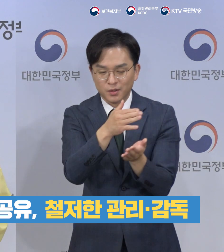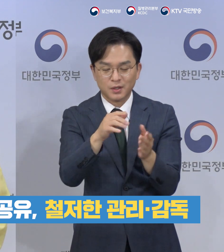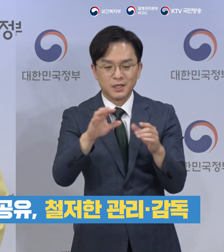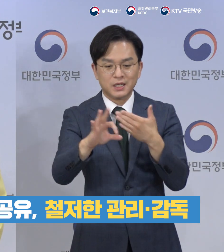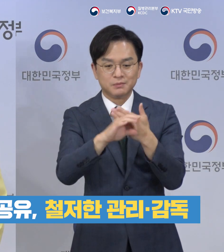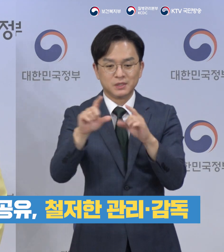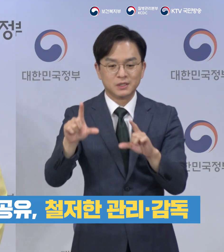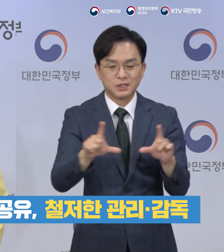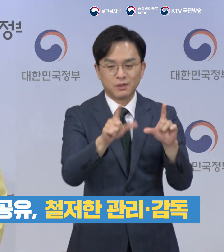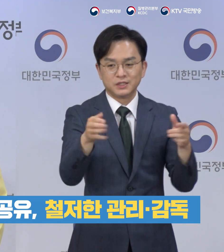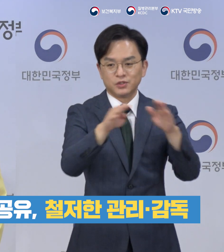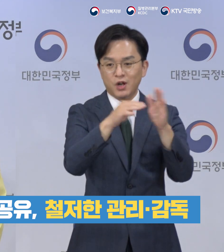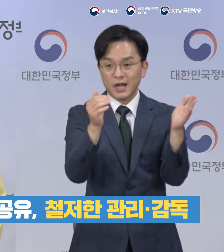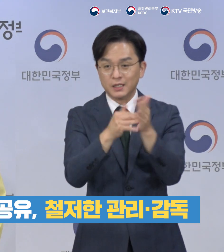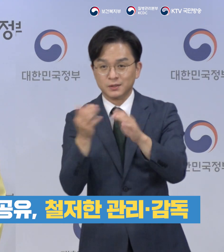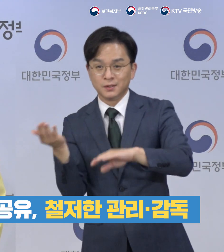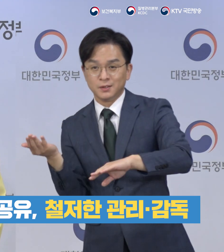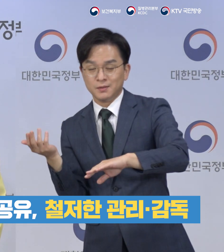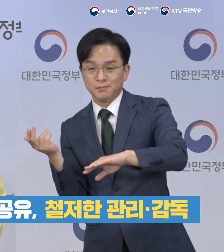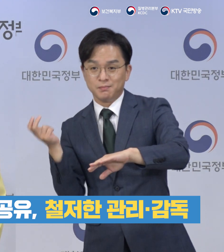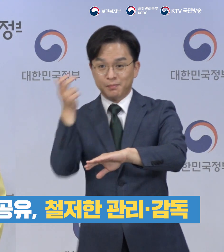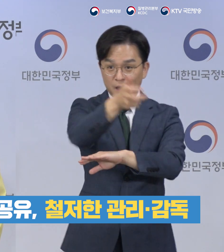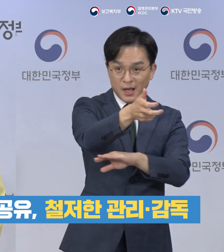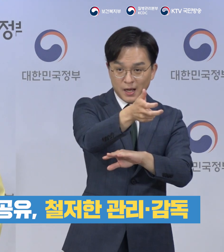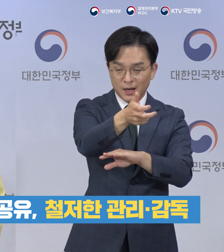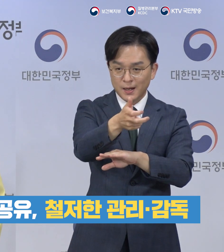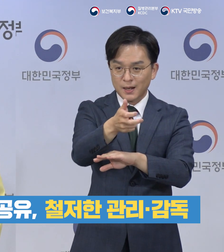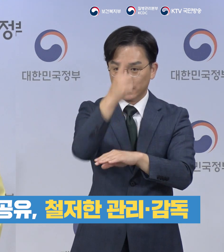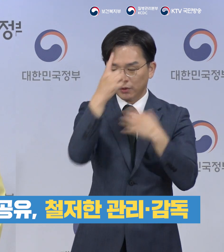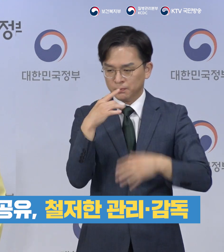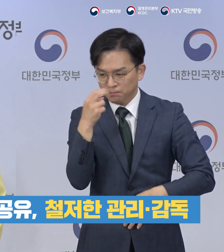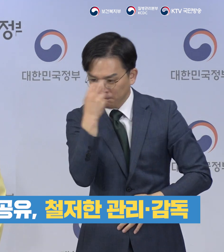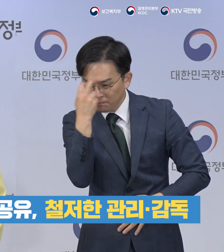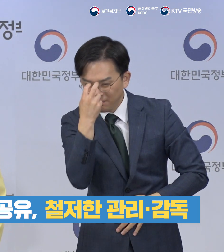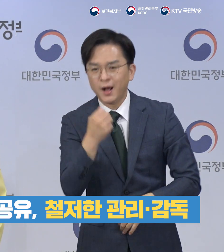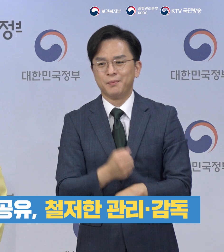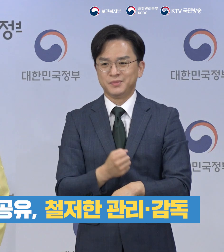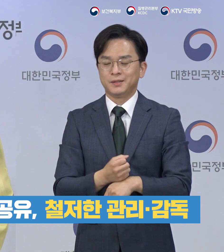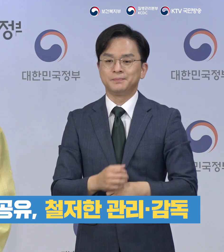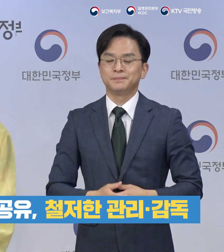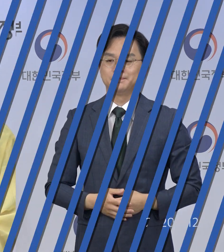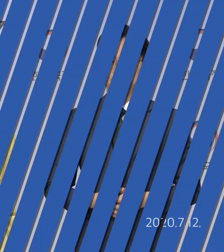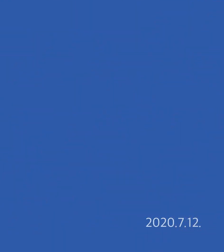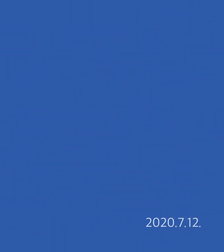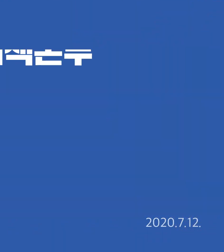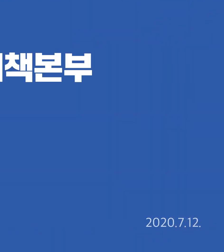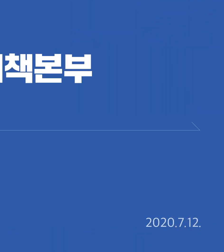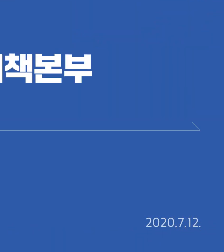자동차를 이용한 톨게이트 영수증까지 징수를 해서 확실하게 이상이 없도록 처리를 하겠습니다.